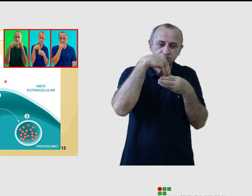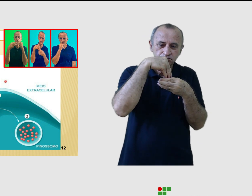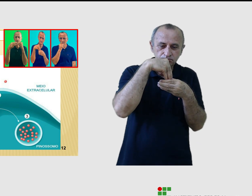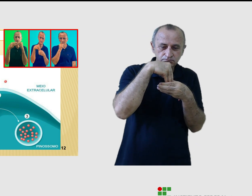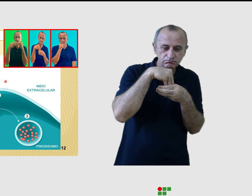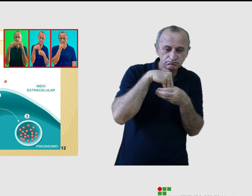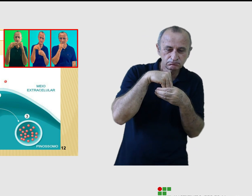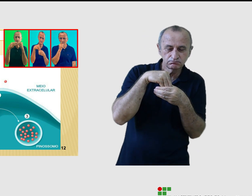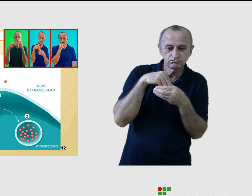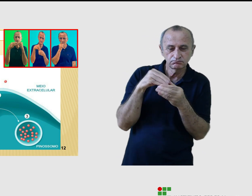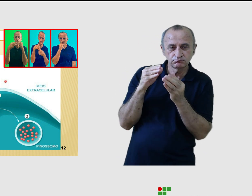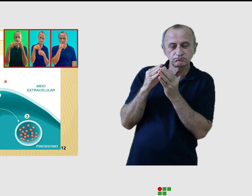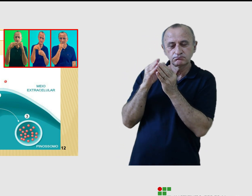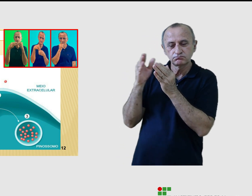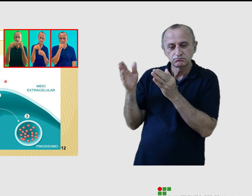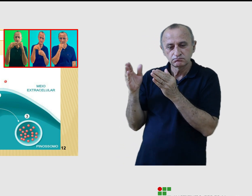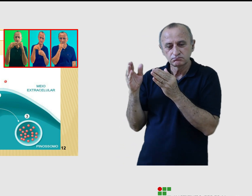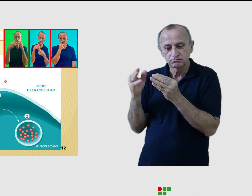endocitose,